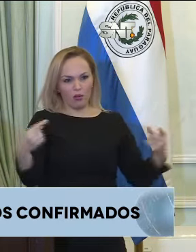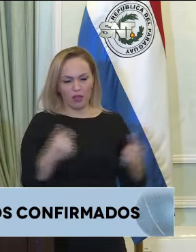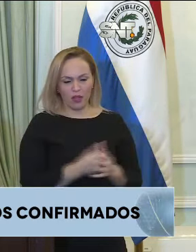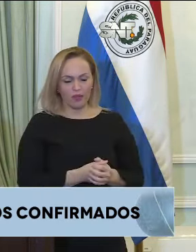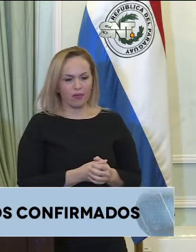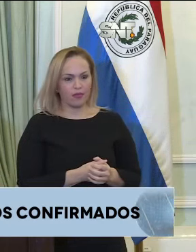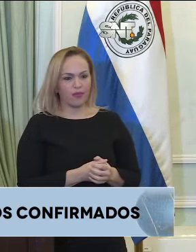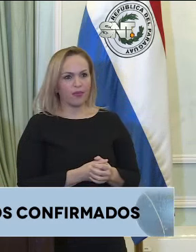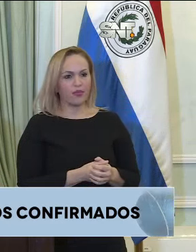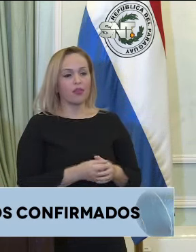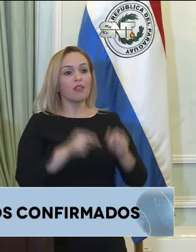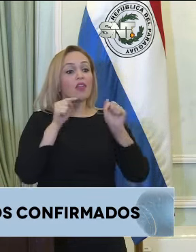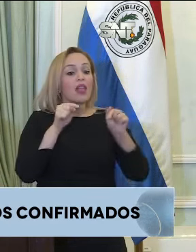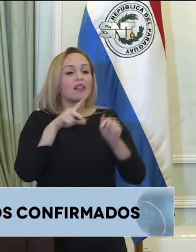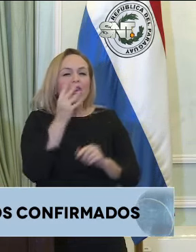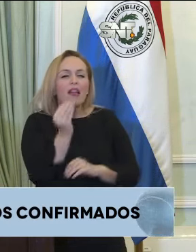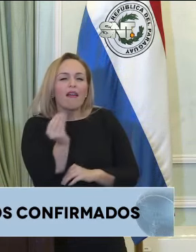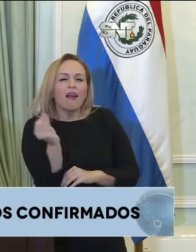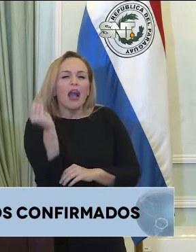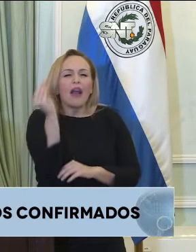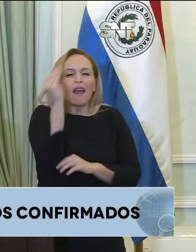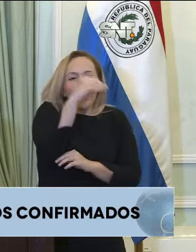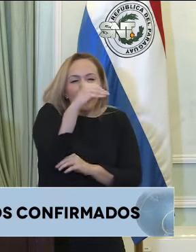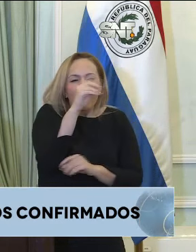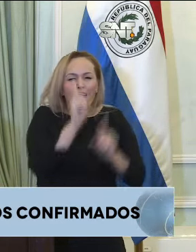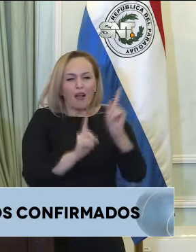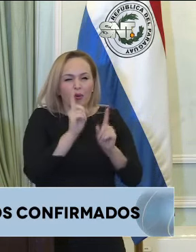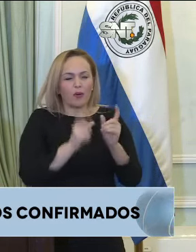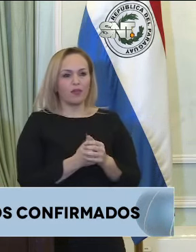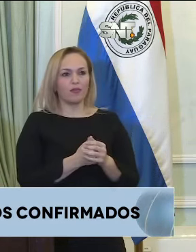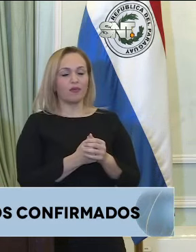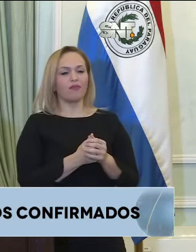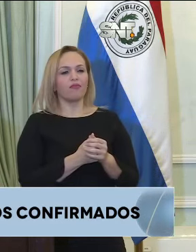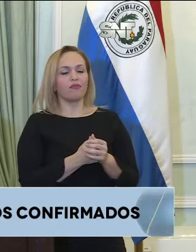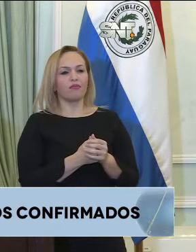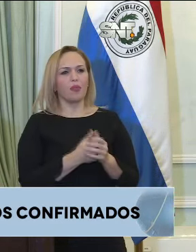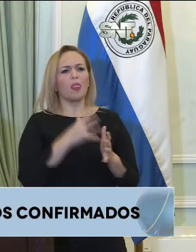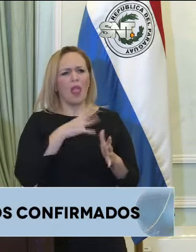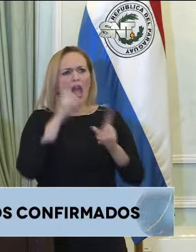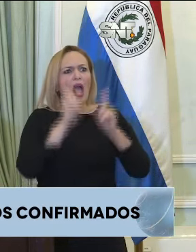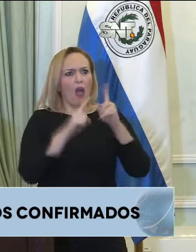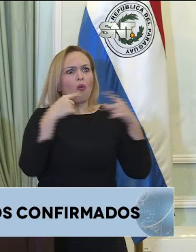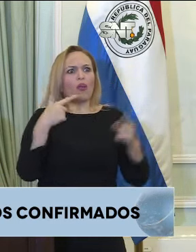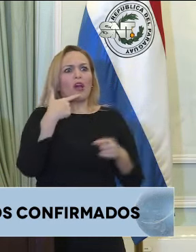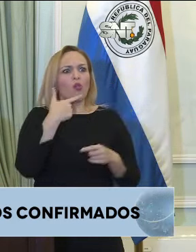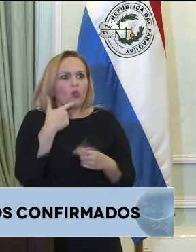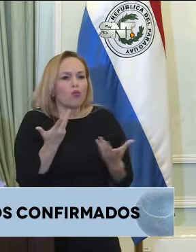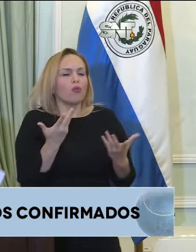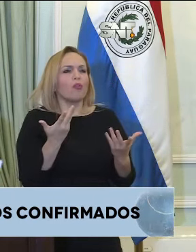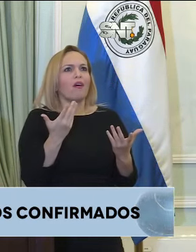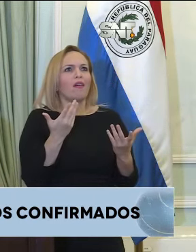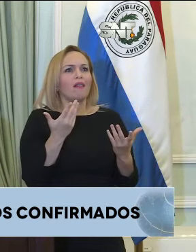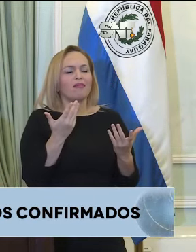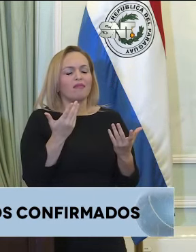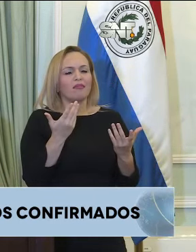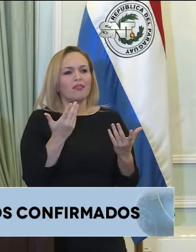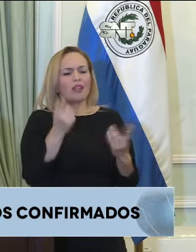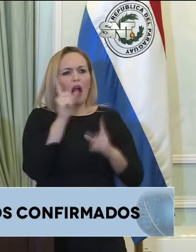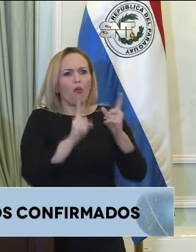En ese sentido, me permito agregar que sin duda alguna existen muchas inquietudes o muchas